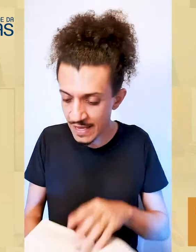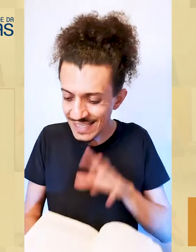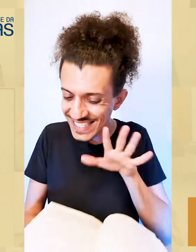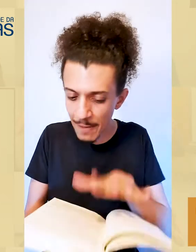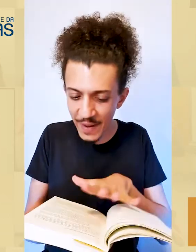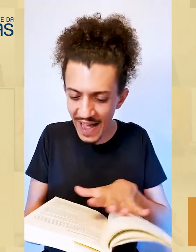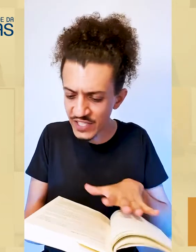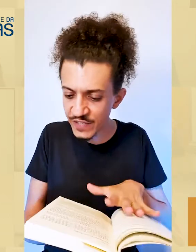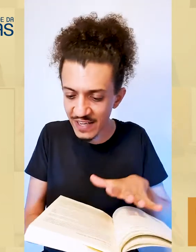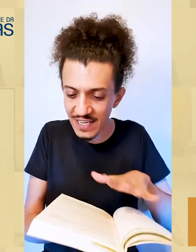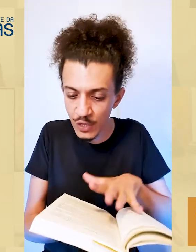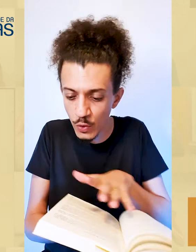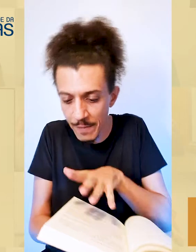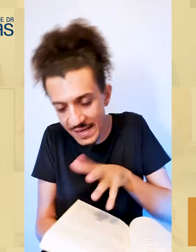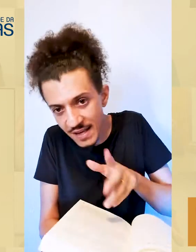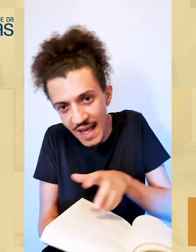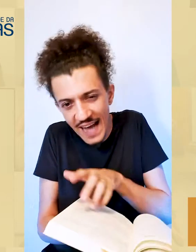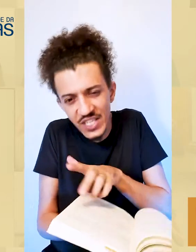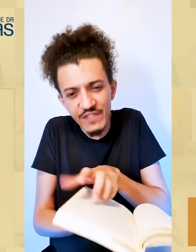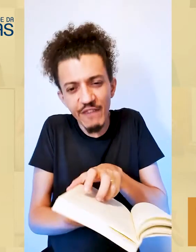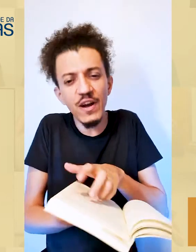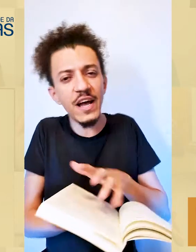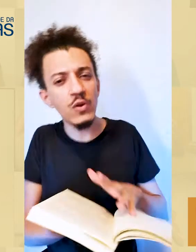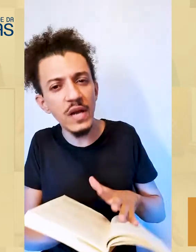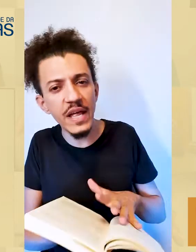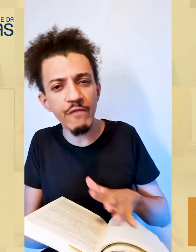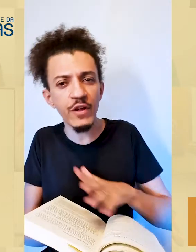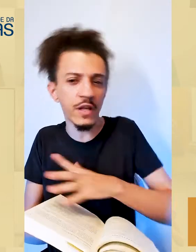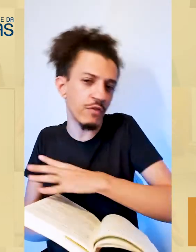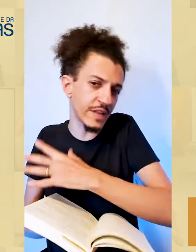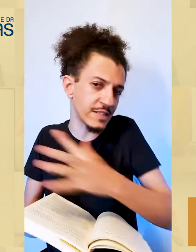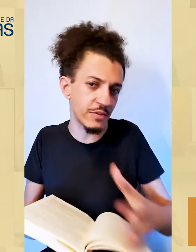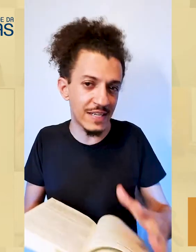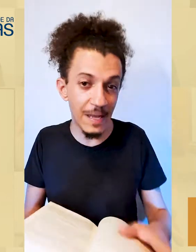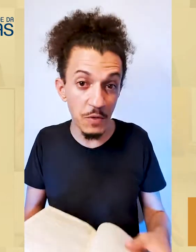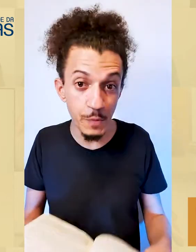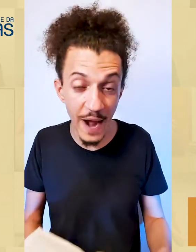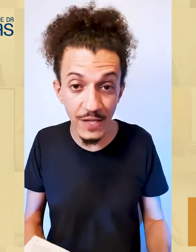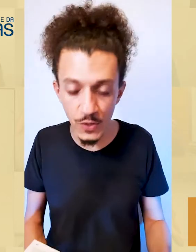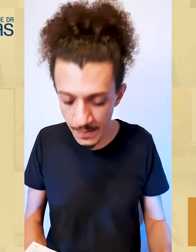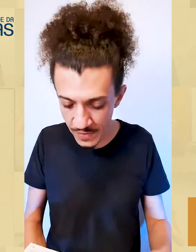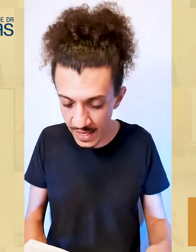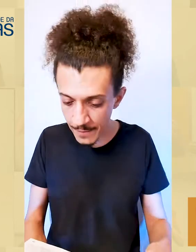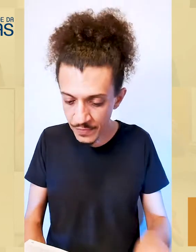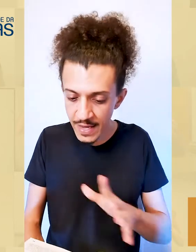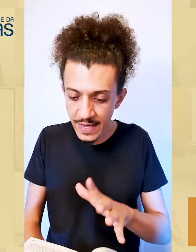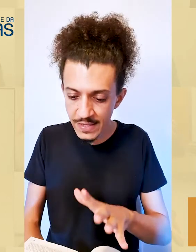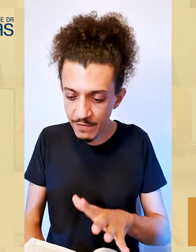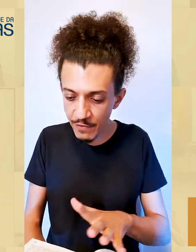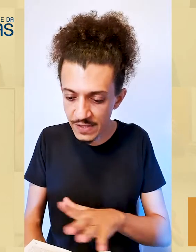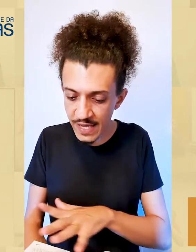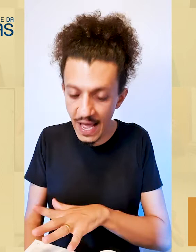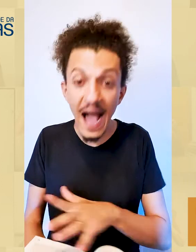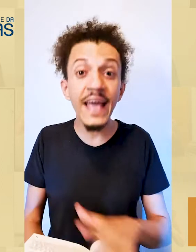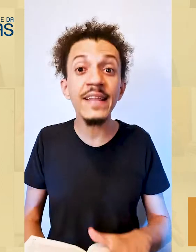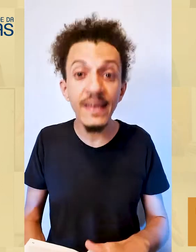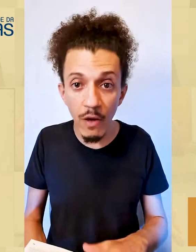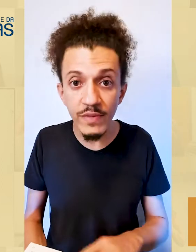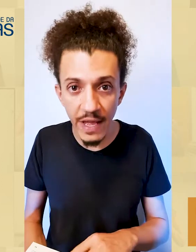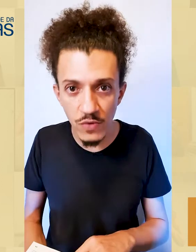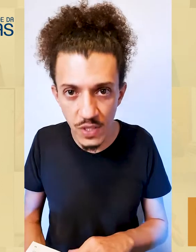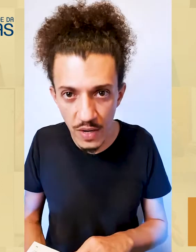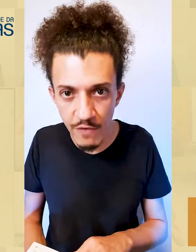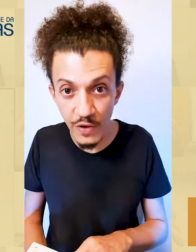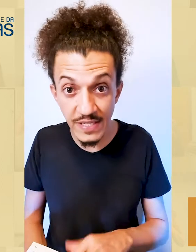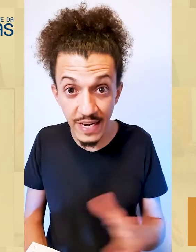lives, sempre a gente faz a leitura, mas a gente vai folheando o livro, então vou trazendo exemplos práticos e se você ainda não